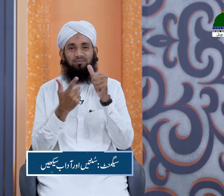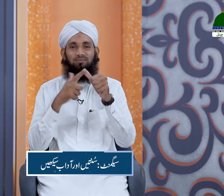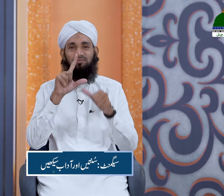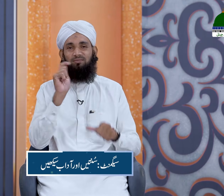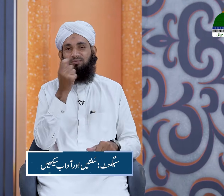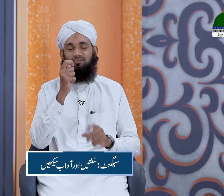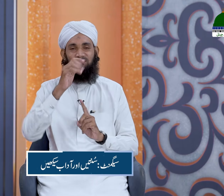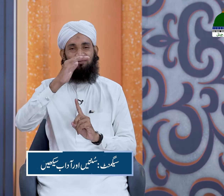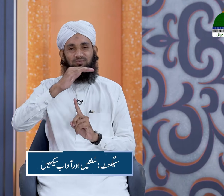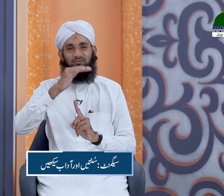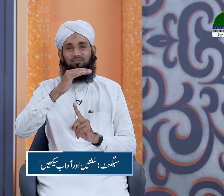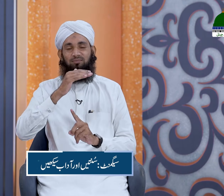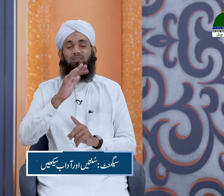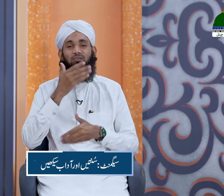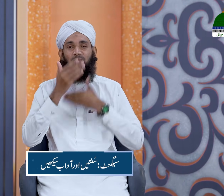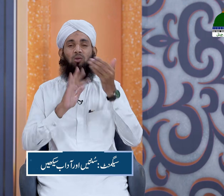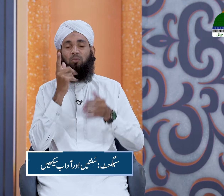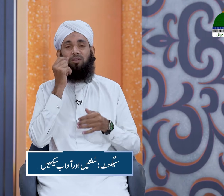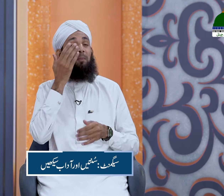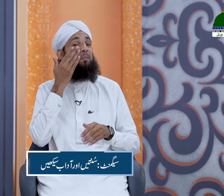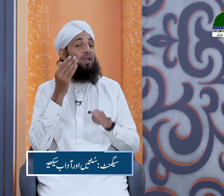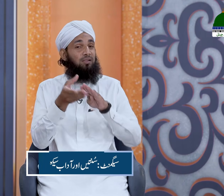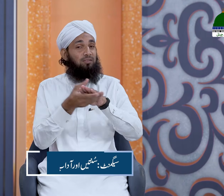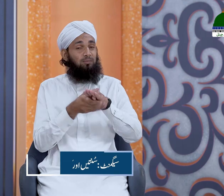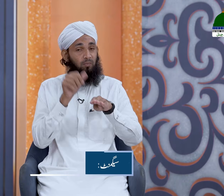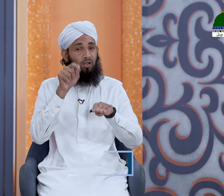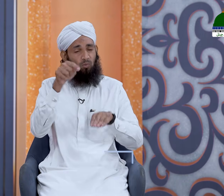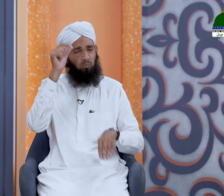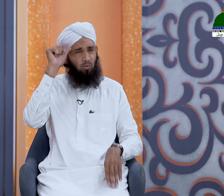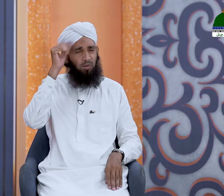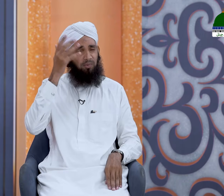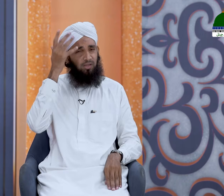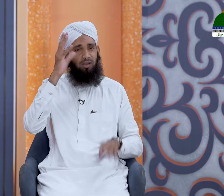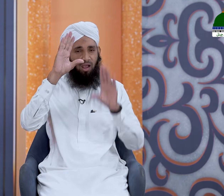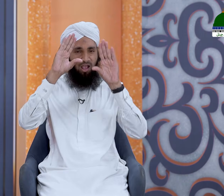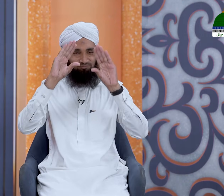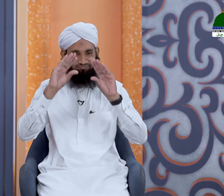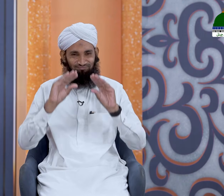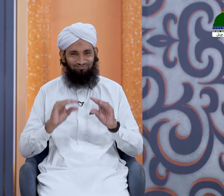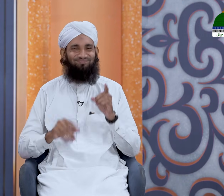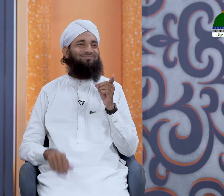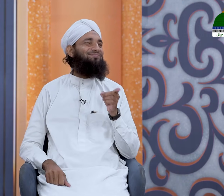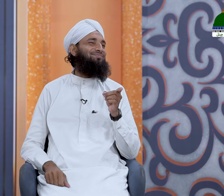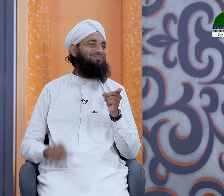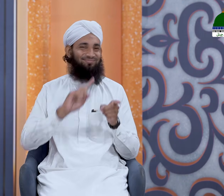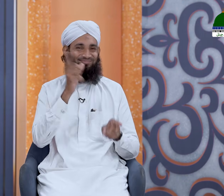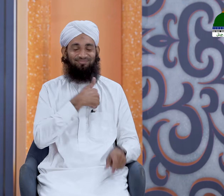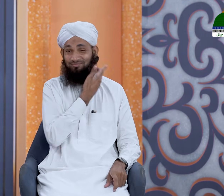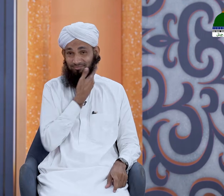فرماتے ہیں، جو پیلے جوتے پہنے گا اس کی فکروں میں کمی ہوگی. فکروں میں کمی چاہتے ہیں تو پیلے رنگ کا جوتا